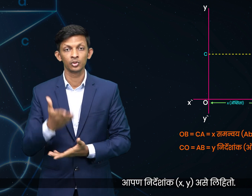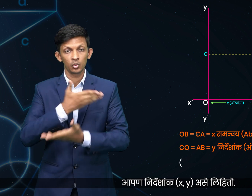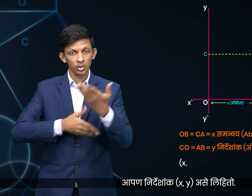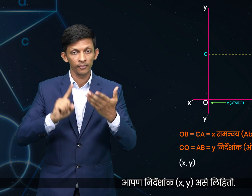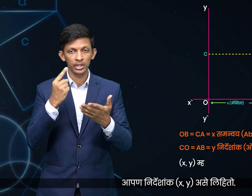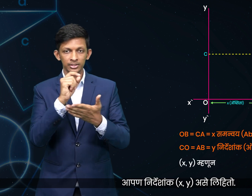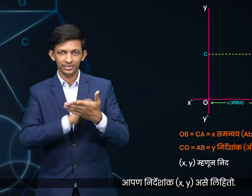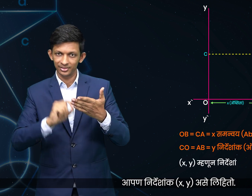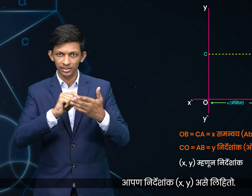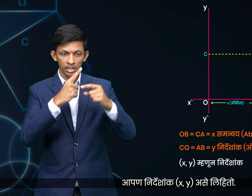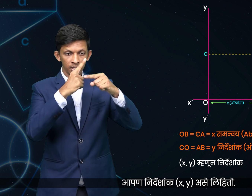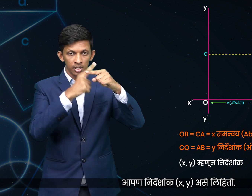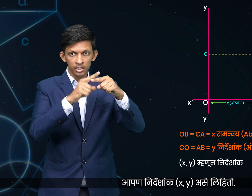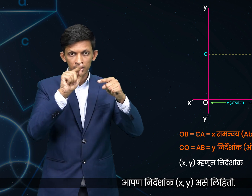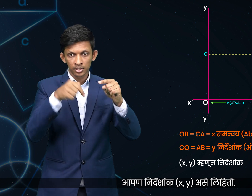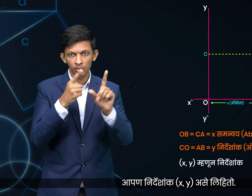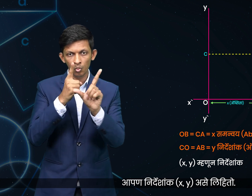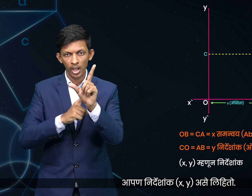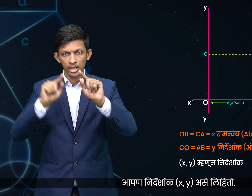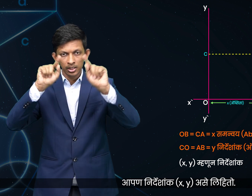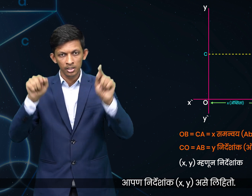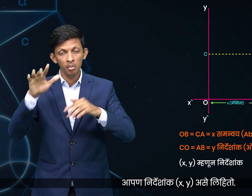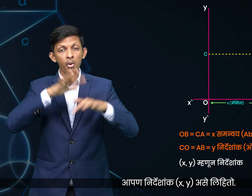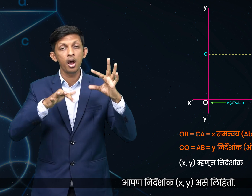आपण निर्देशांक XY ने लिहितो.